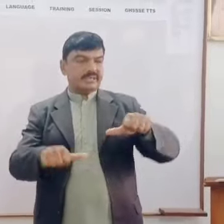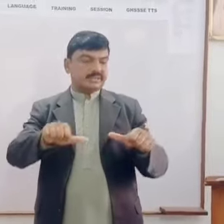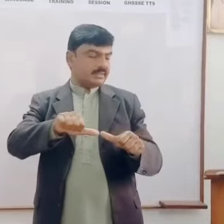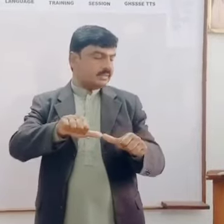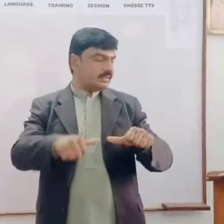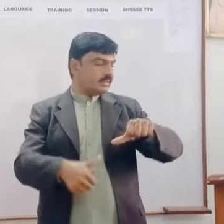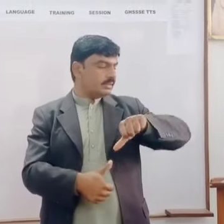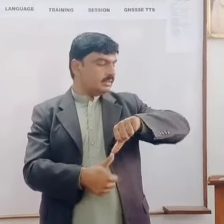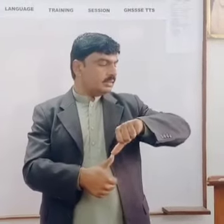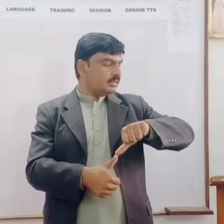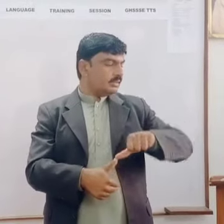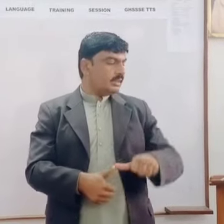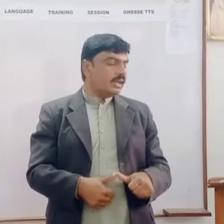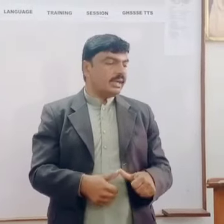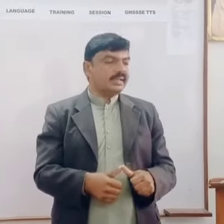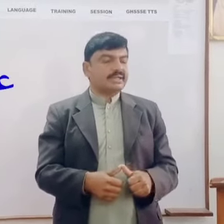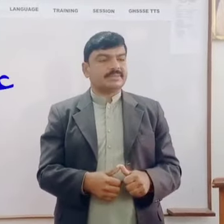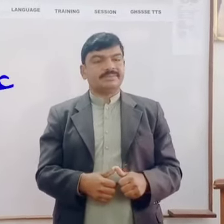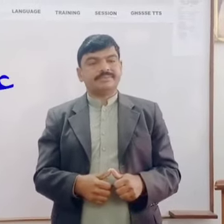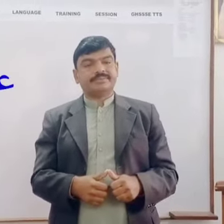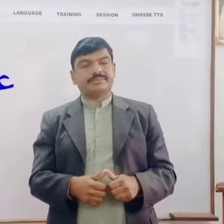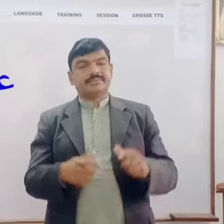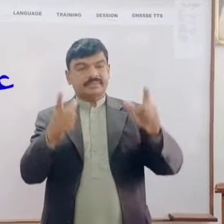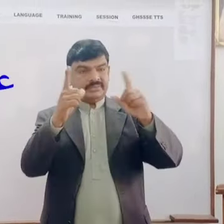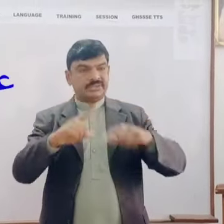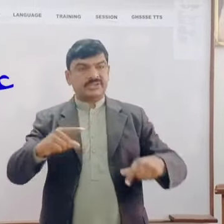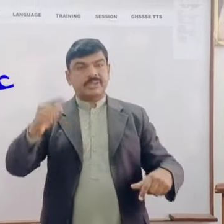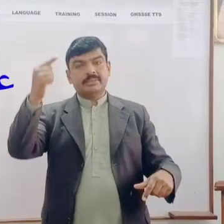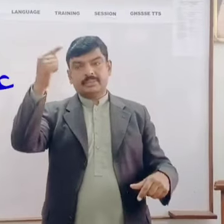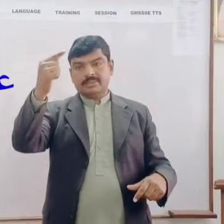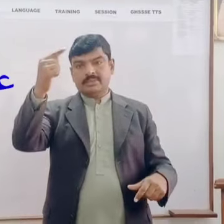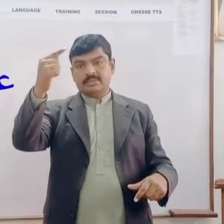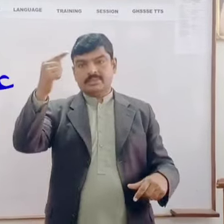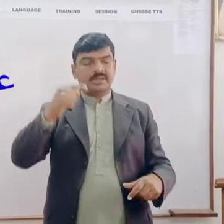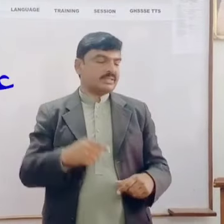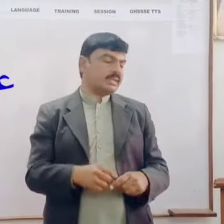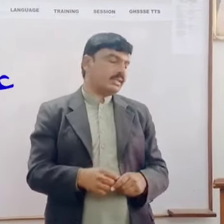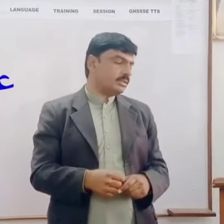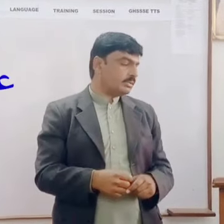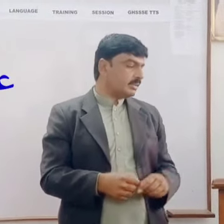साइज, आयदे आज़म, तकसीम, जब बड़ा हिस्सा है,